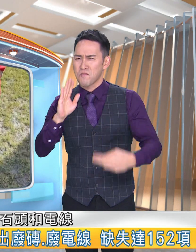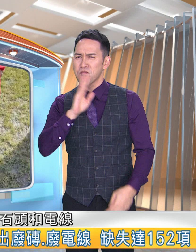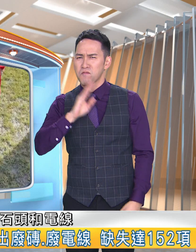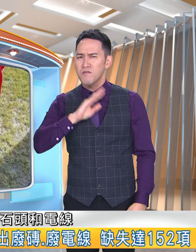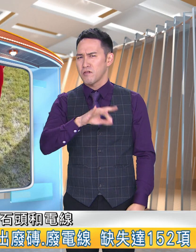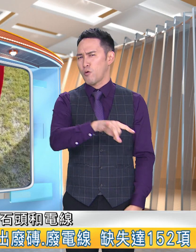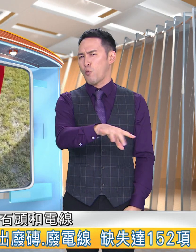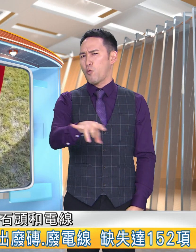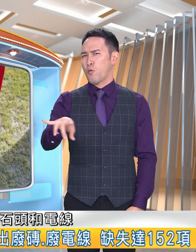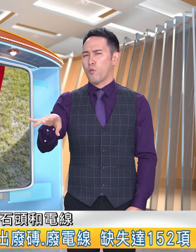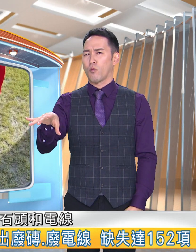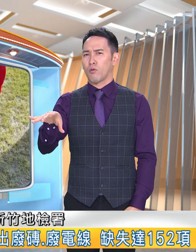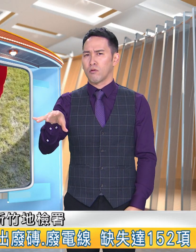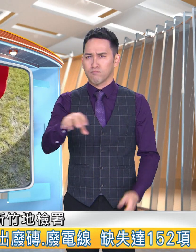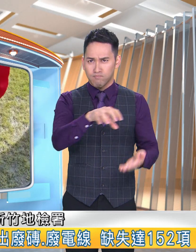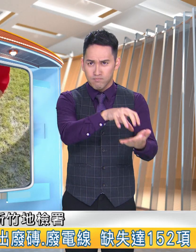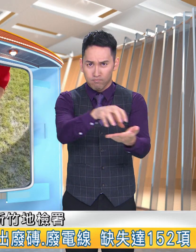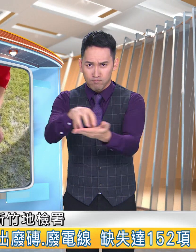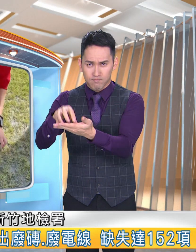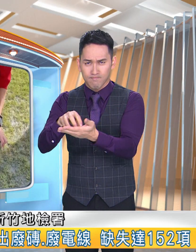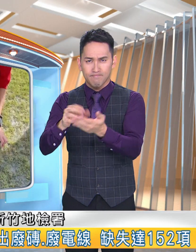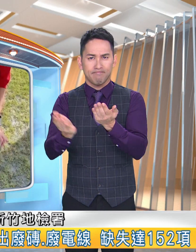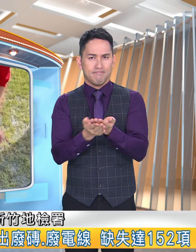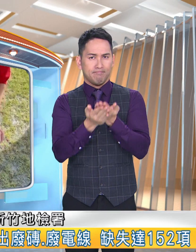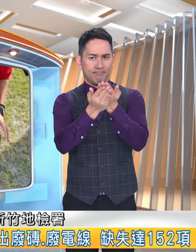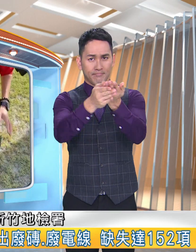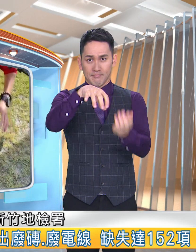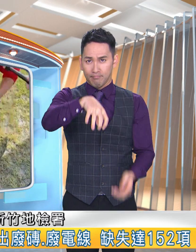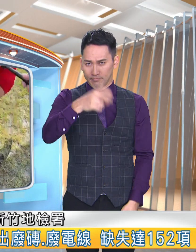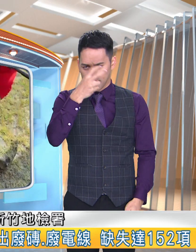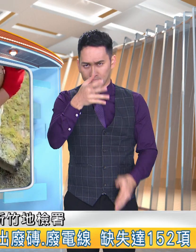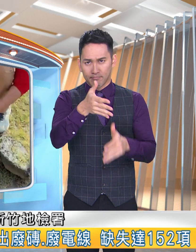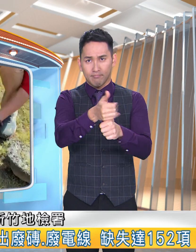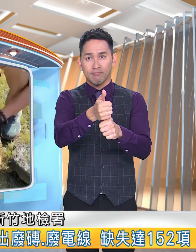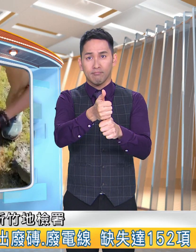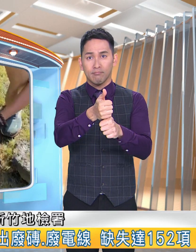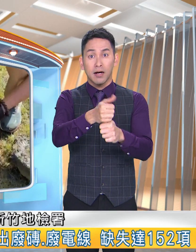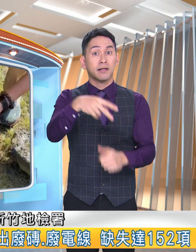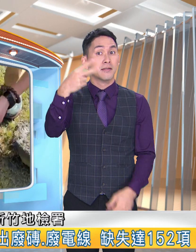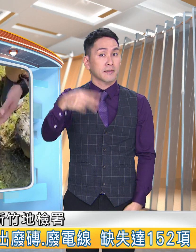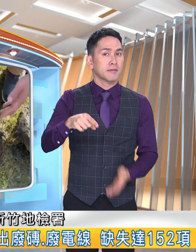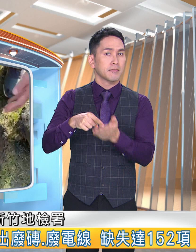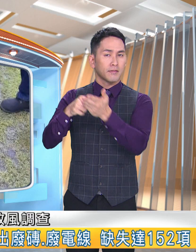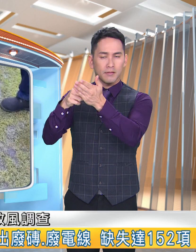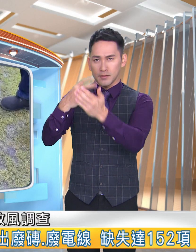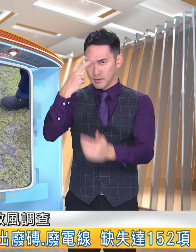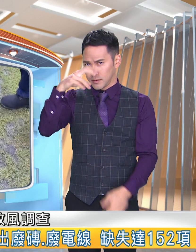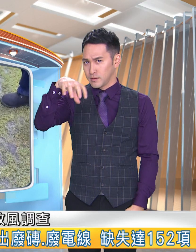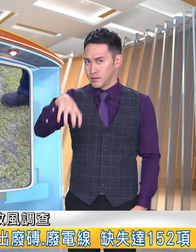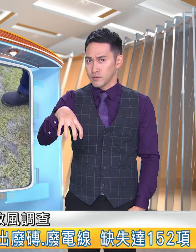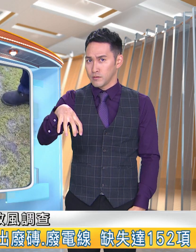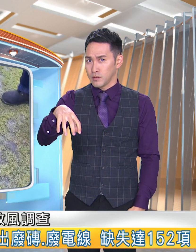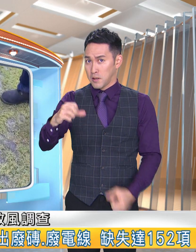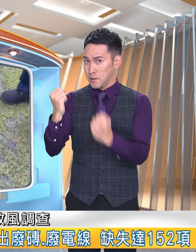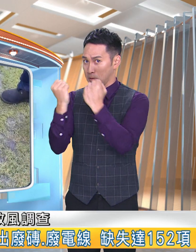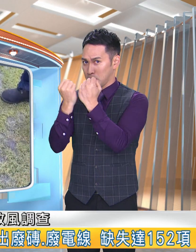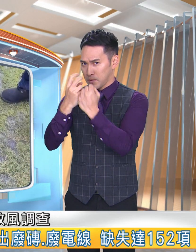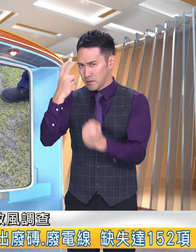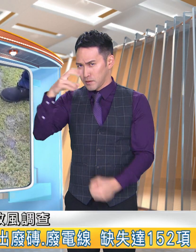和电线，会将证据送交新竹地检署，也会送监察院政风调